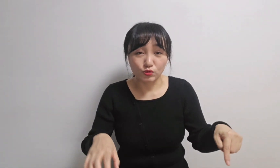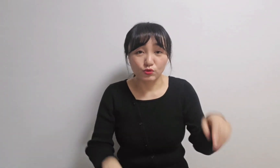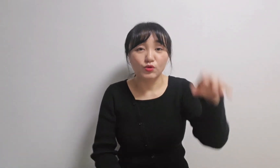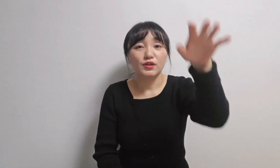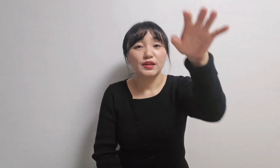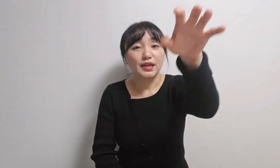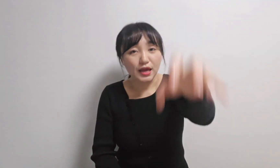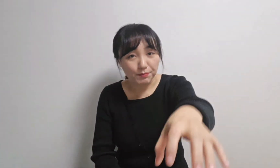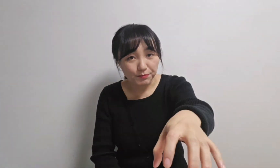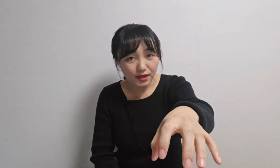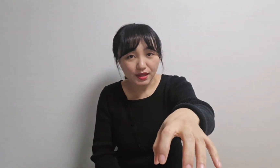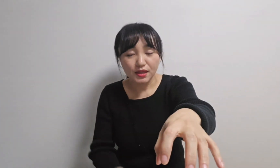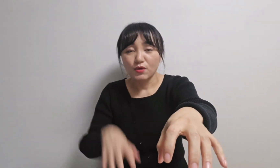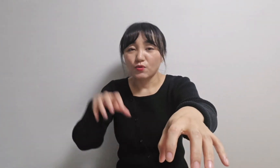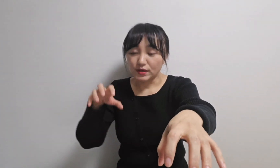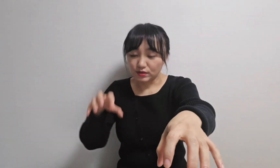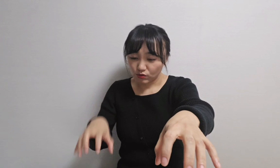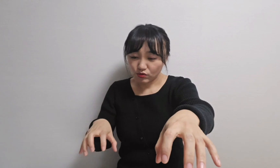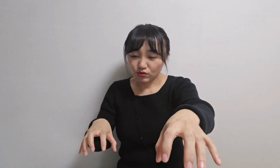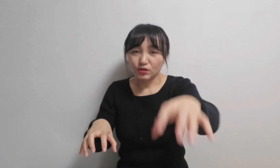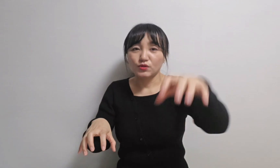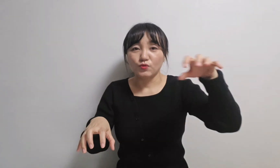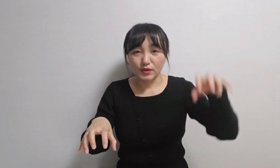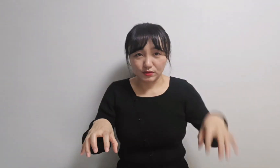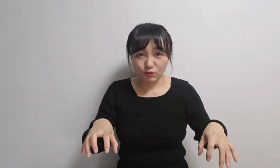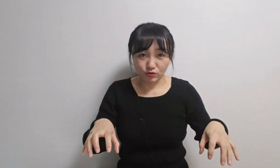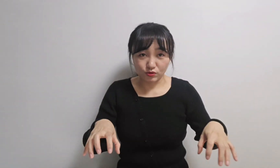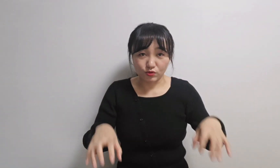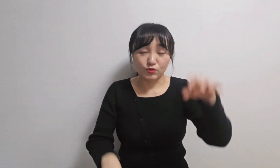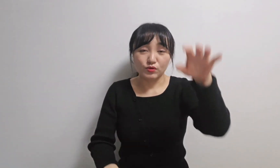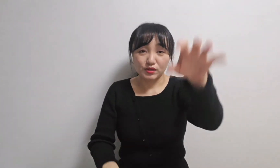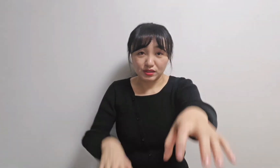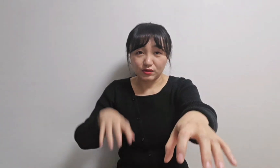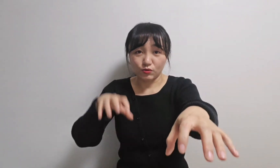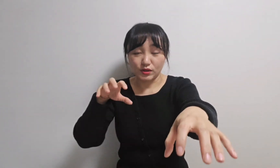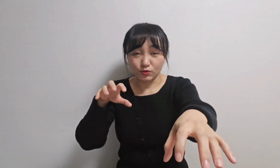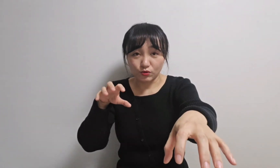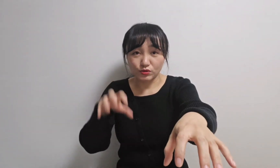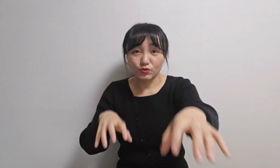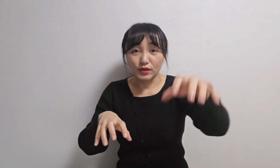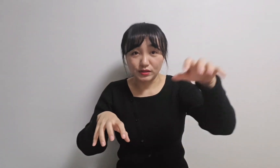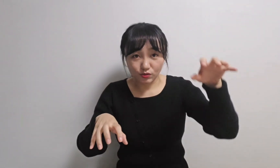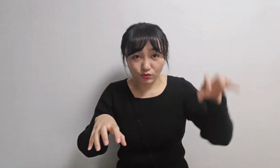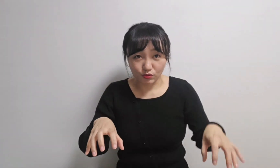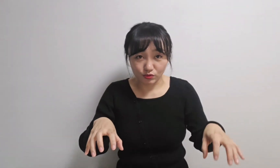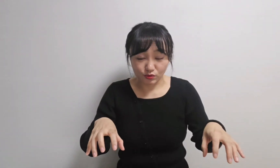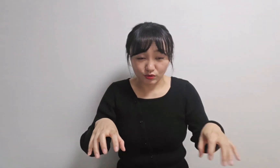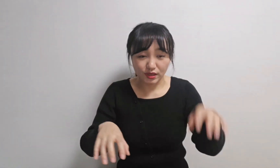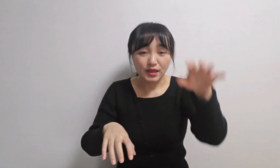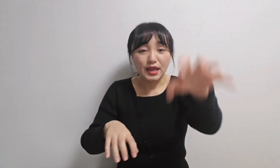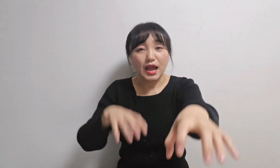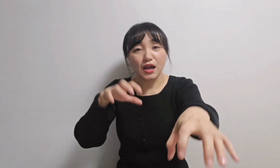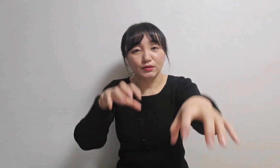오른손으로 앞에 왼손, 오른손, 오른손, 왼손, 오른손 이렇게